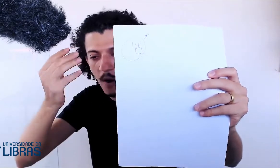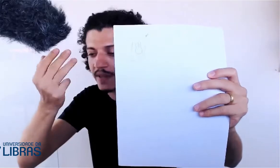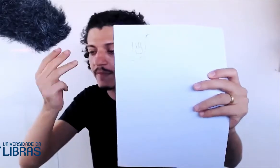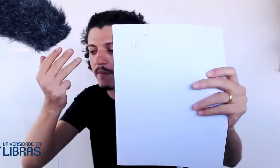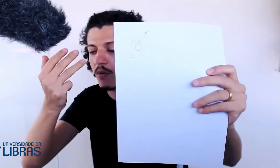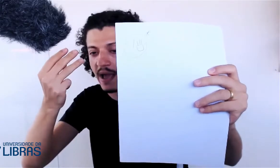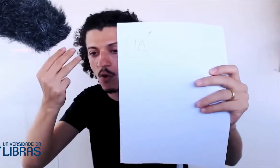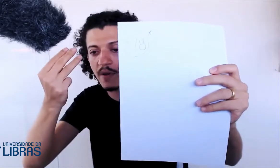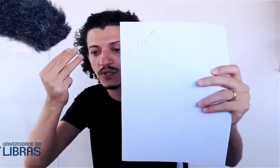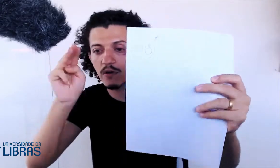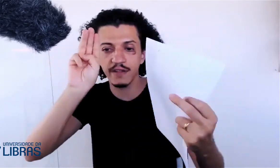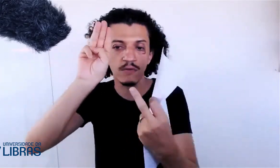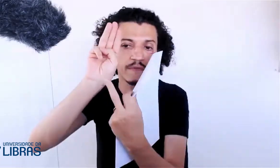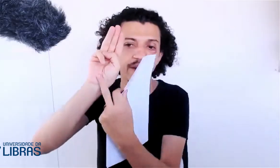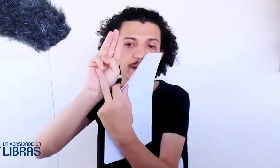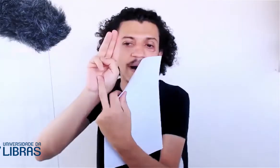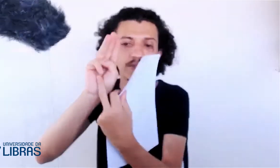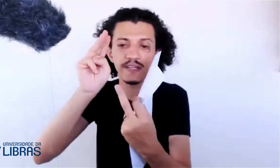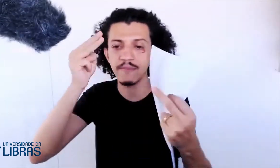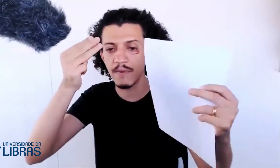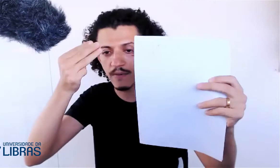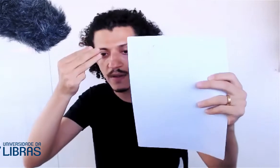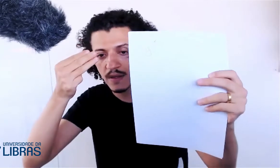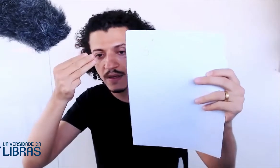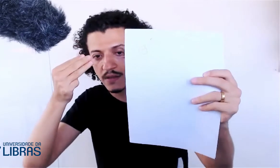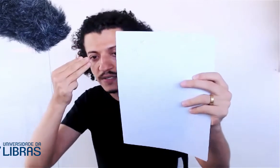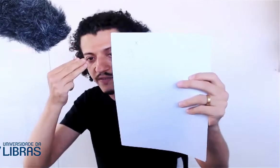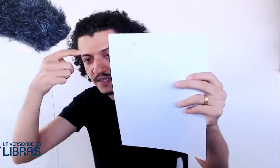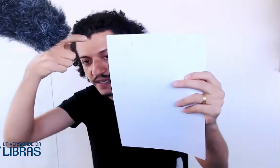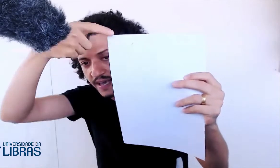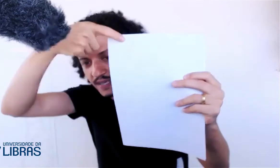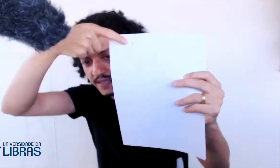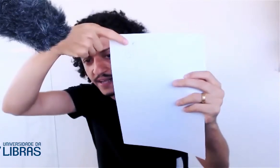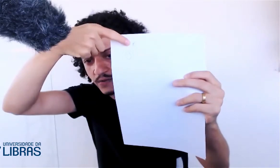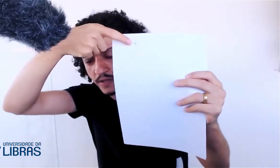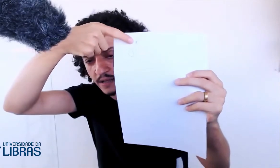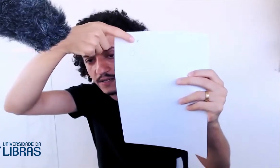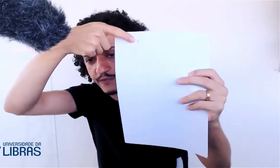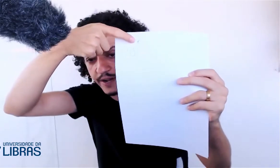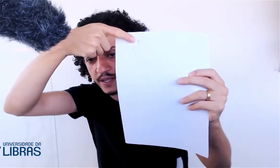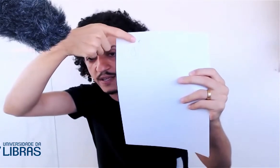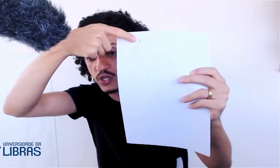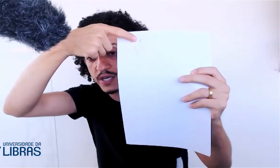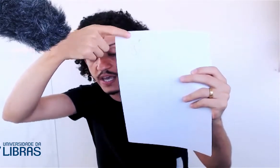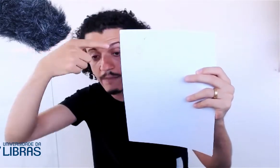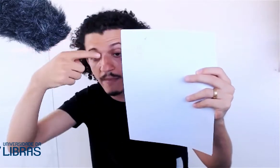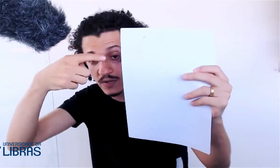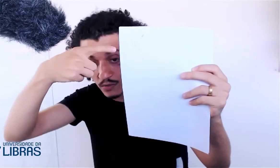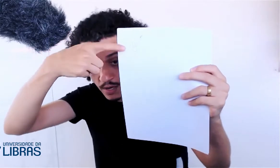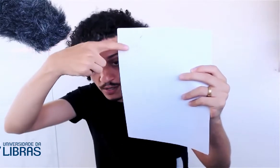palma da minha mão. É como eu estou vendo. Então, eu estou vendo essa parte aqui da minha mão. Eu escrevo assim. E esse asterisco que está do lado de fora aqui indica que a minha mão está tocando